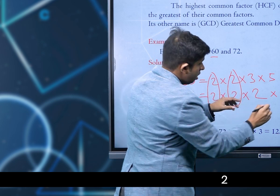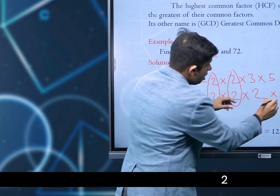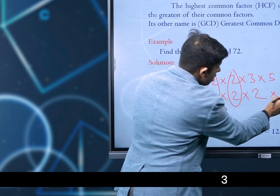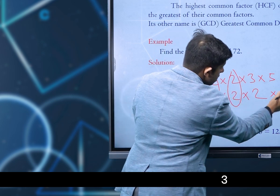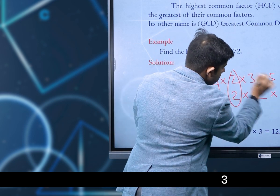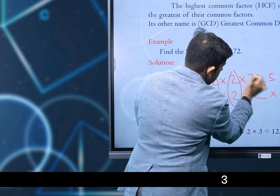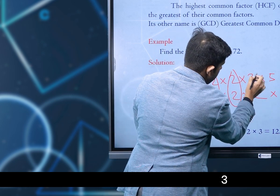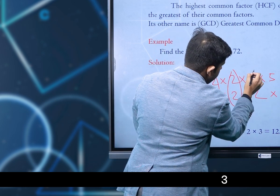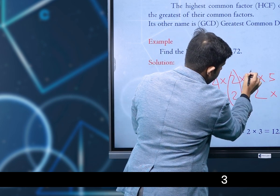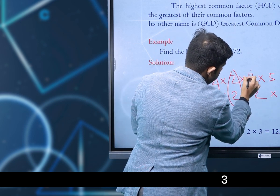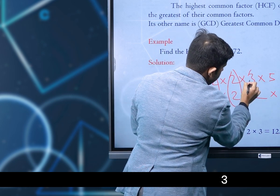3.